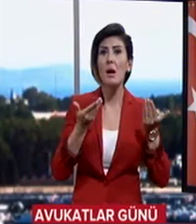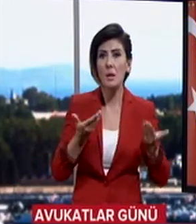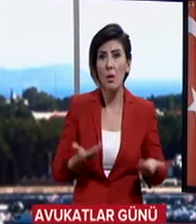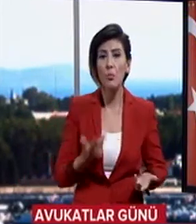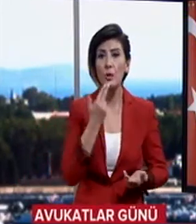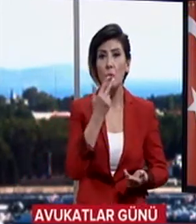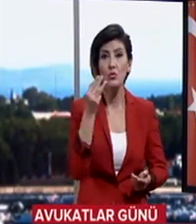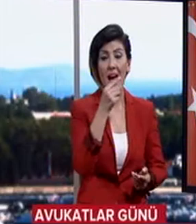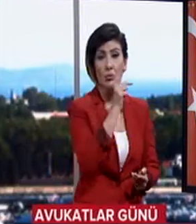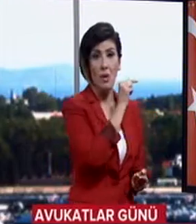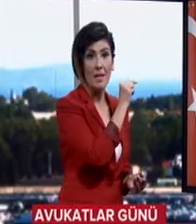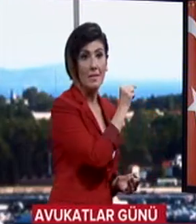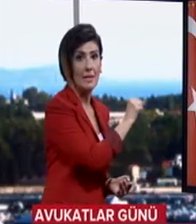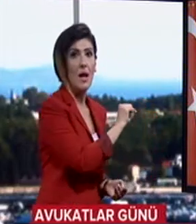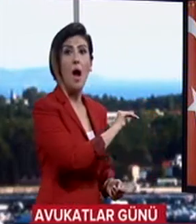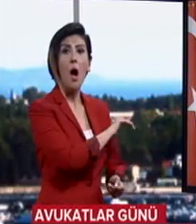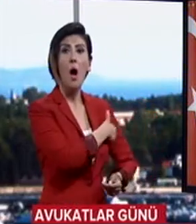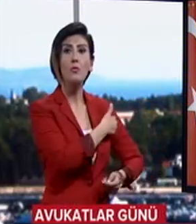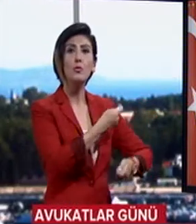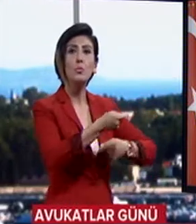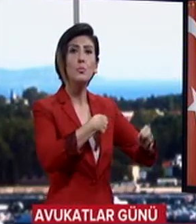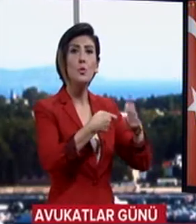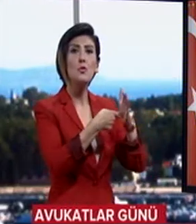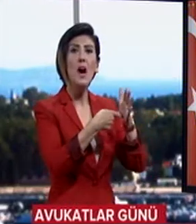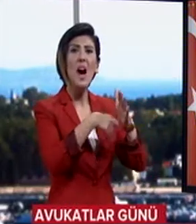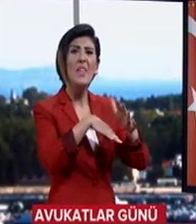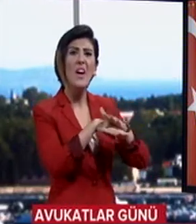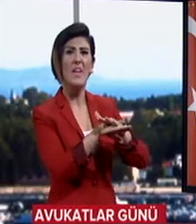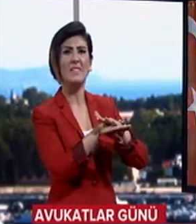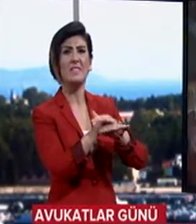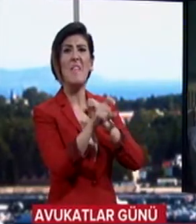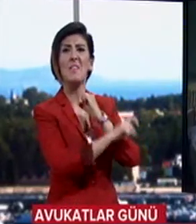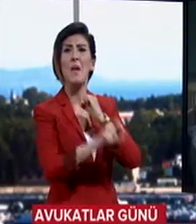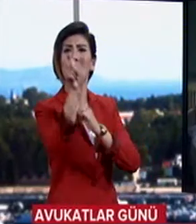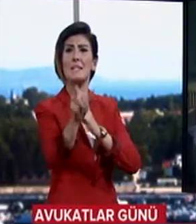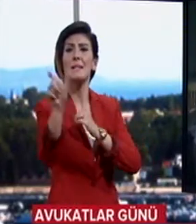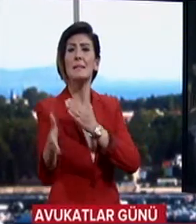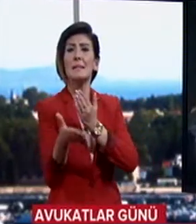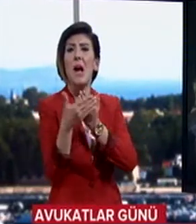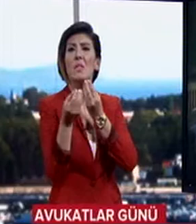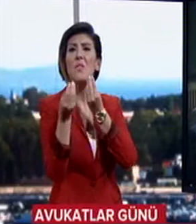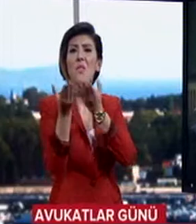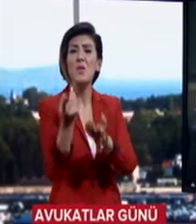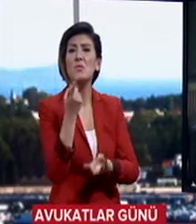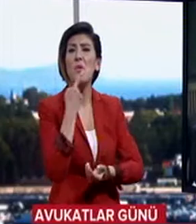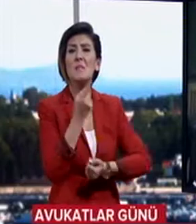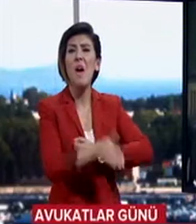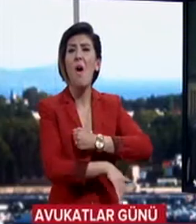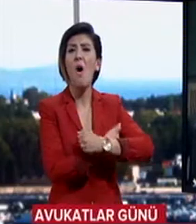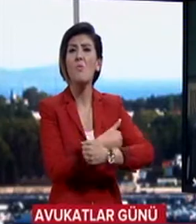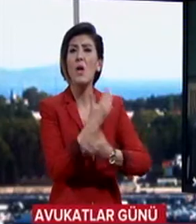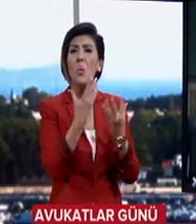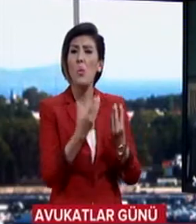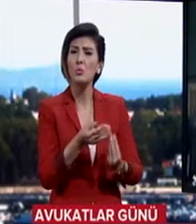yapılan kabulde konuşan Erdoğan, avukatlık bürosu adı altında teröristlere yardım eden sözde avukatların